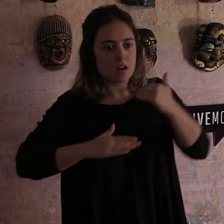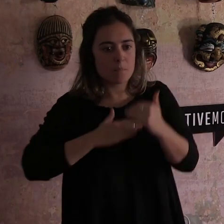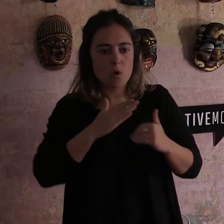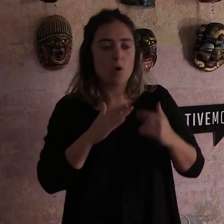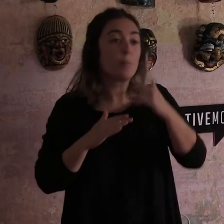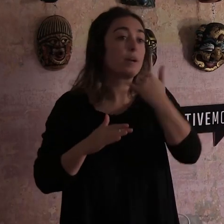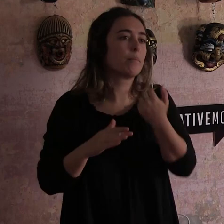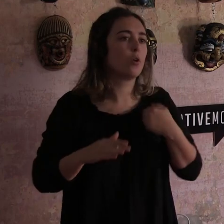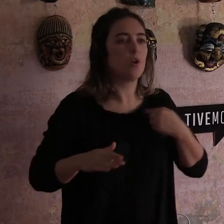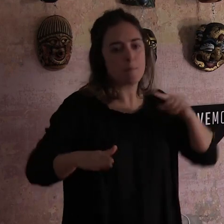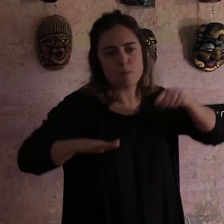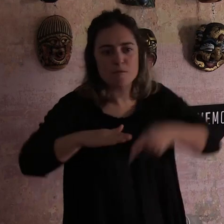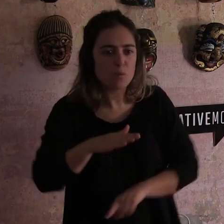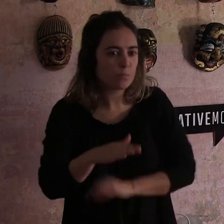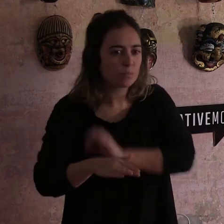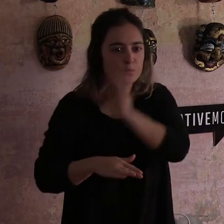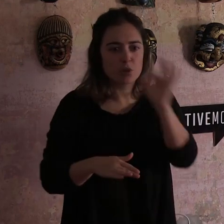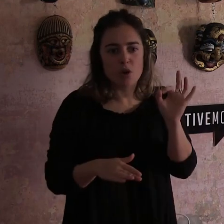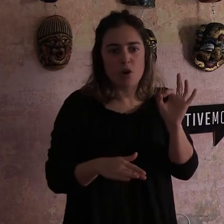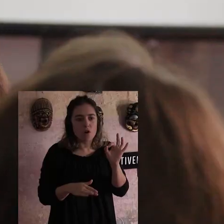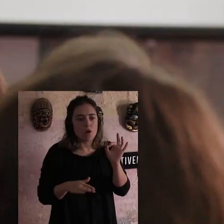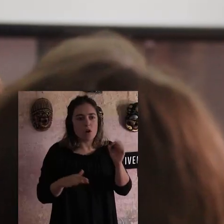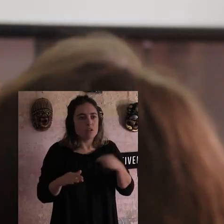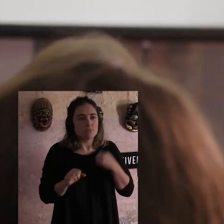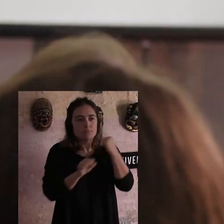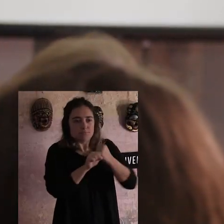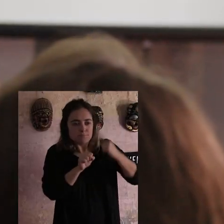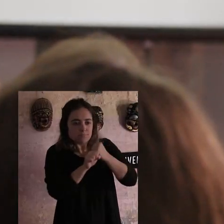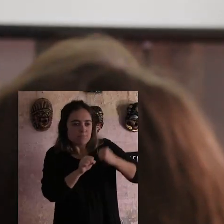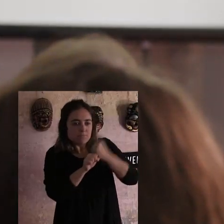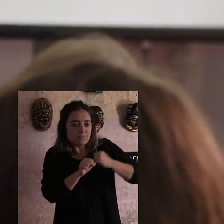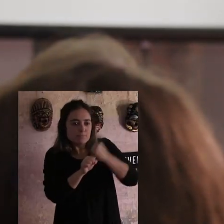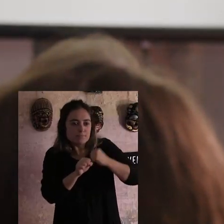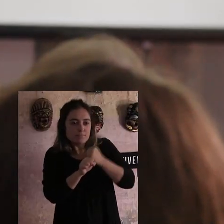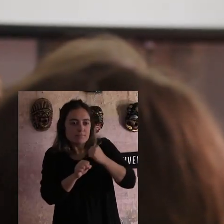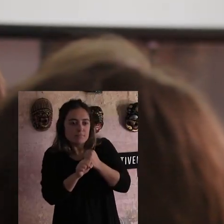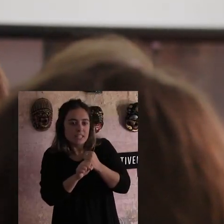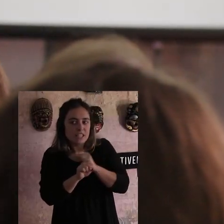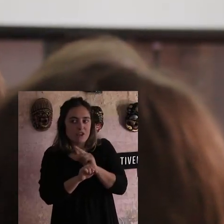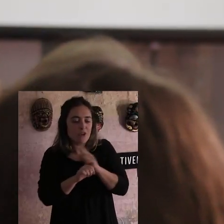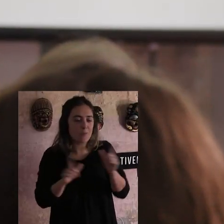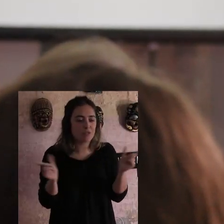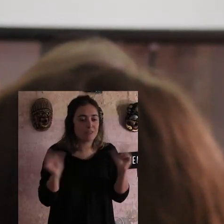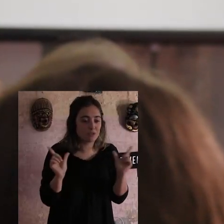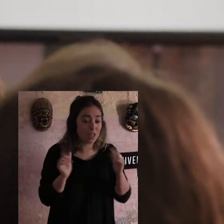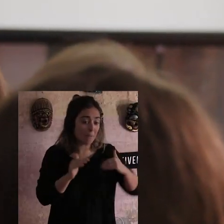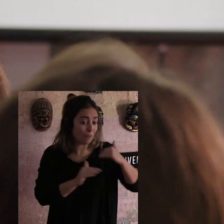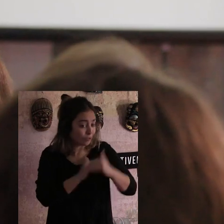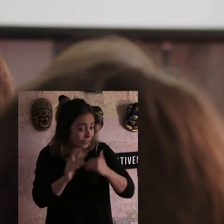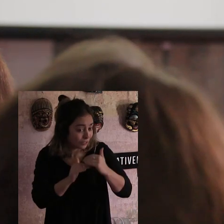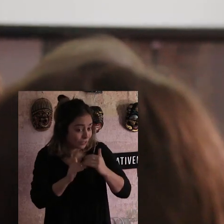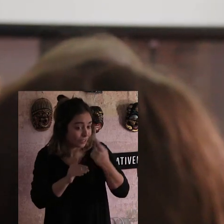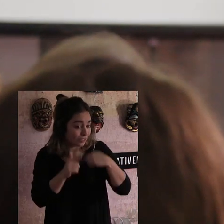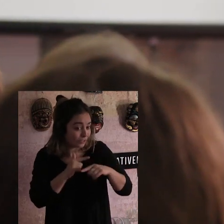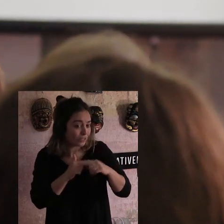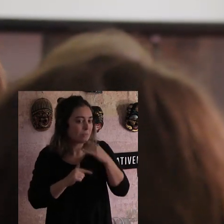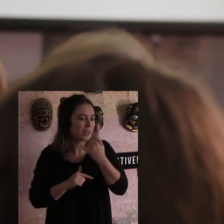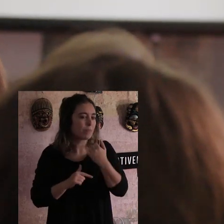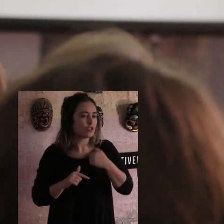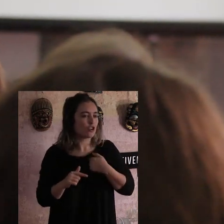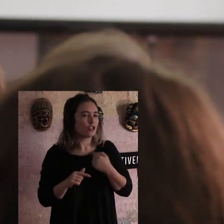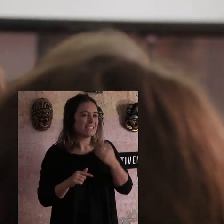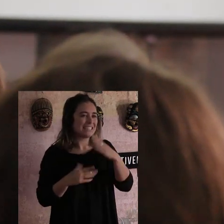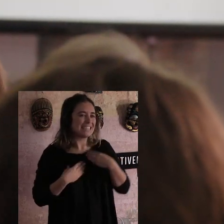te metés demasiado y capaz que te laburás demasiado y no disfrutás el proceso, lo que sea. Yo creo que fluir va más por el proceso,